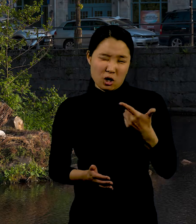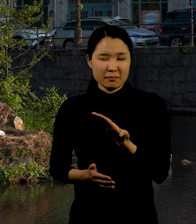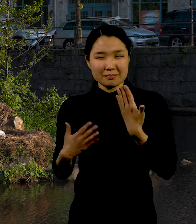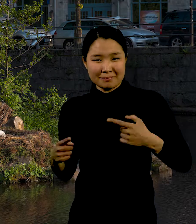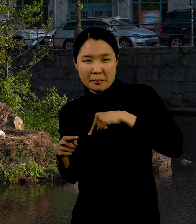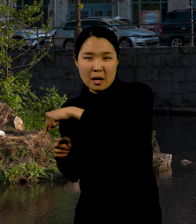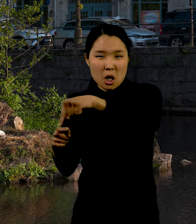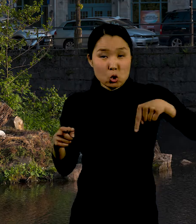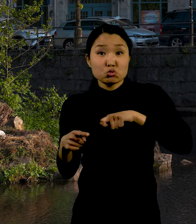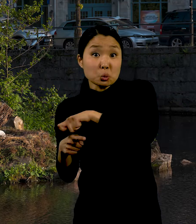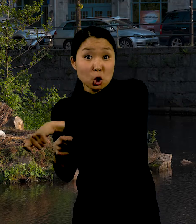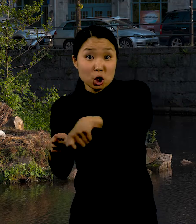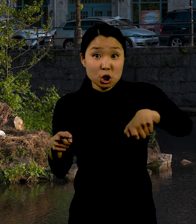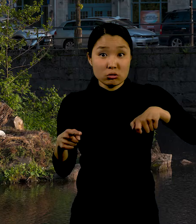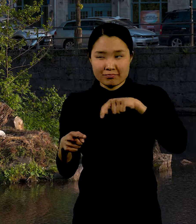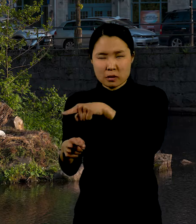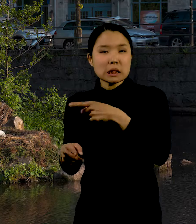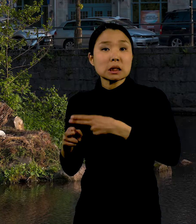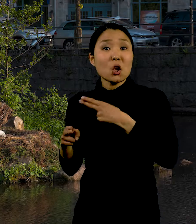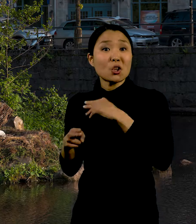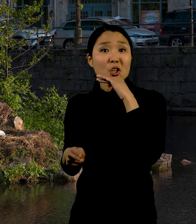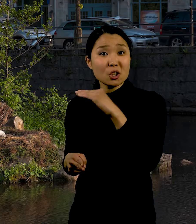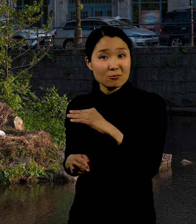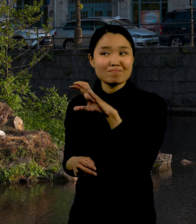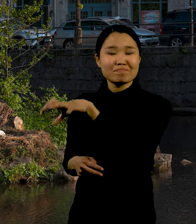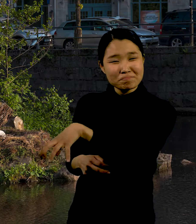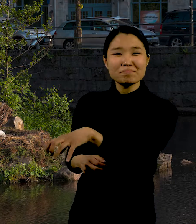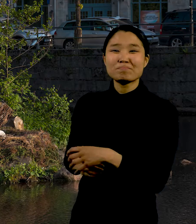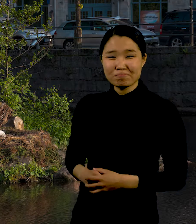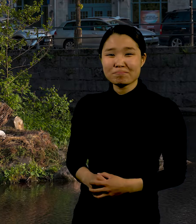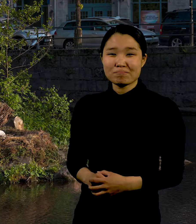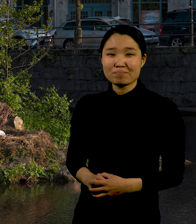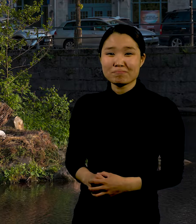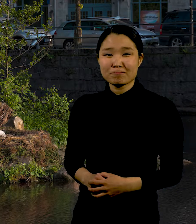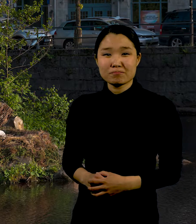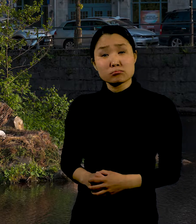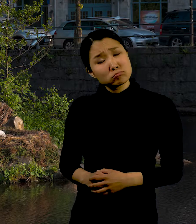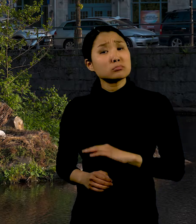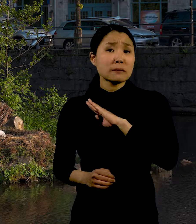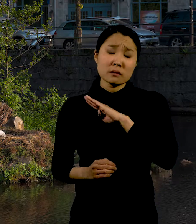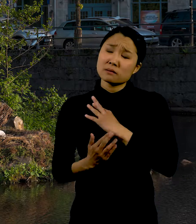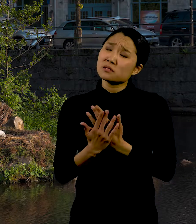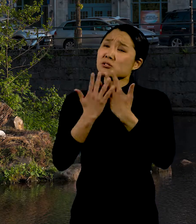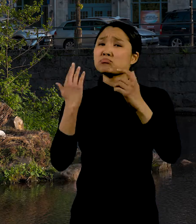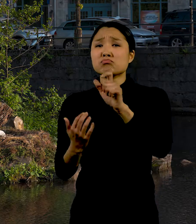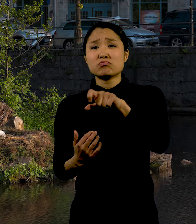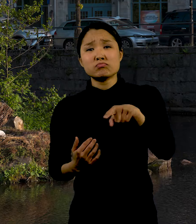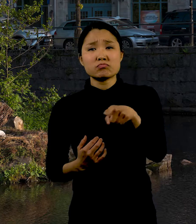egna upplevelser viktiga incitament i den konstnärliga processen, liksom mötet med naturen på olika sätt. Här finns en